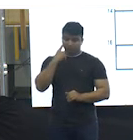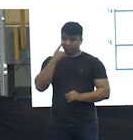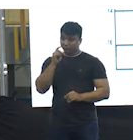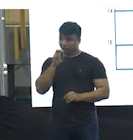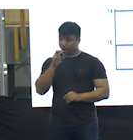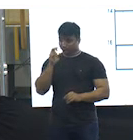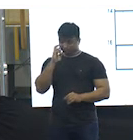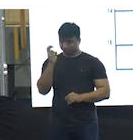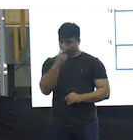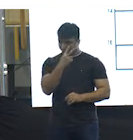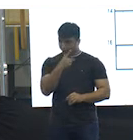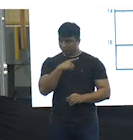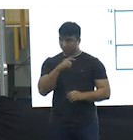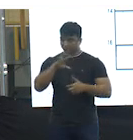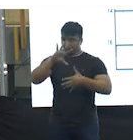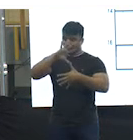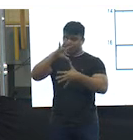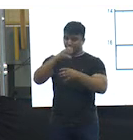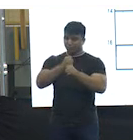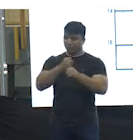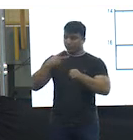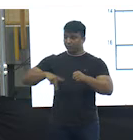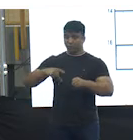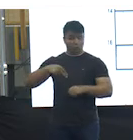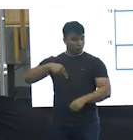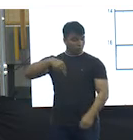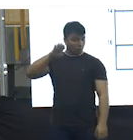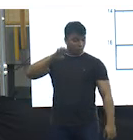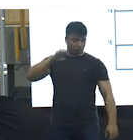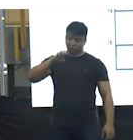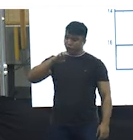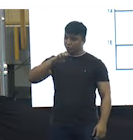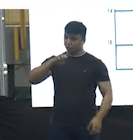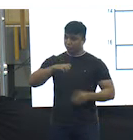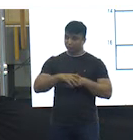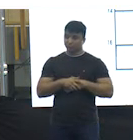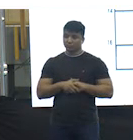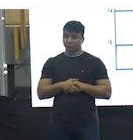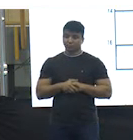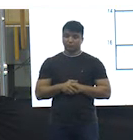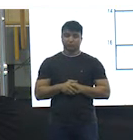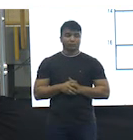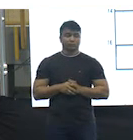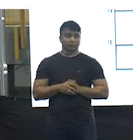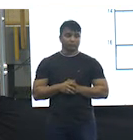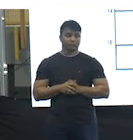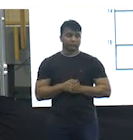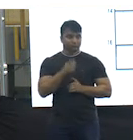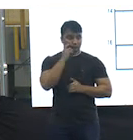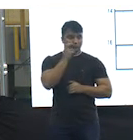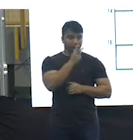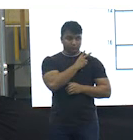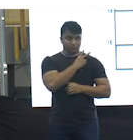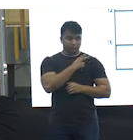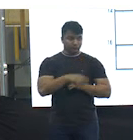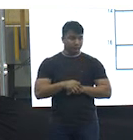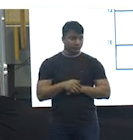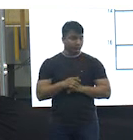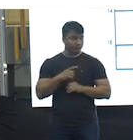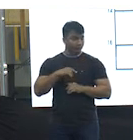abaixo, as proposições abaixo, tomando por referência o mapa do Nordeste. Presta atenção. Ok? Olha o posicionamento das